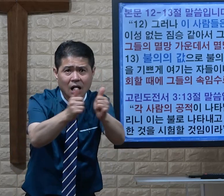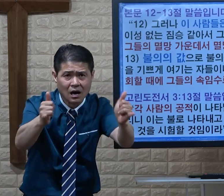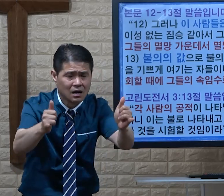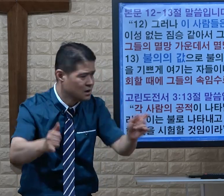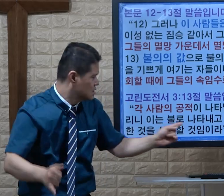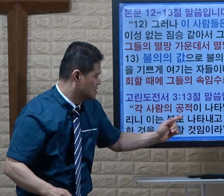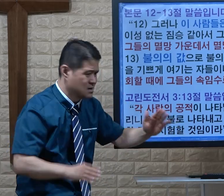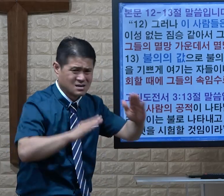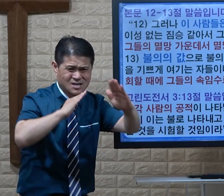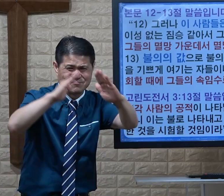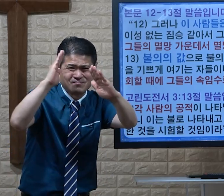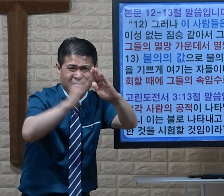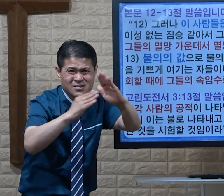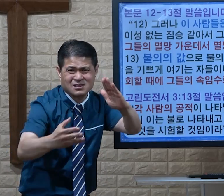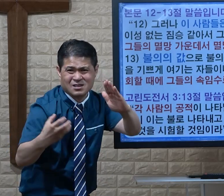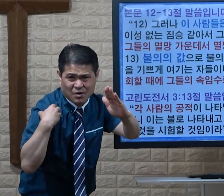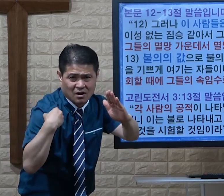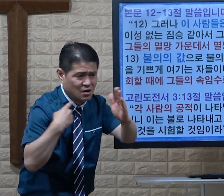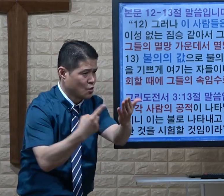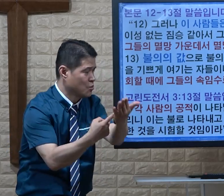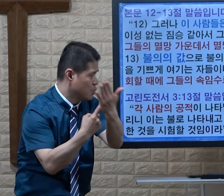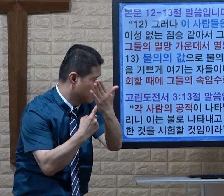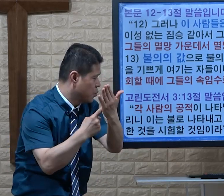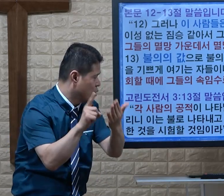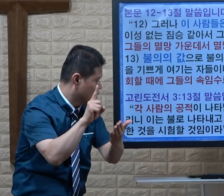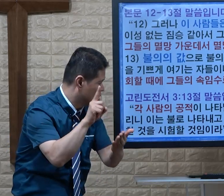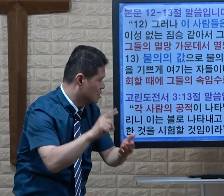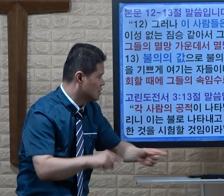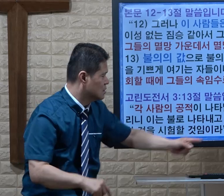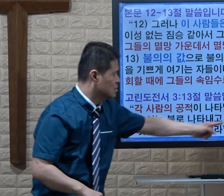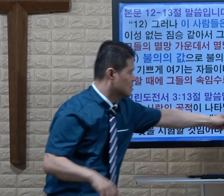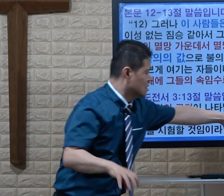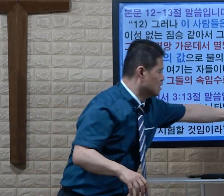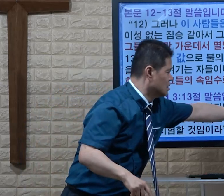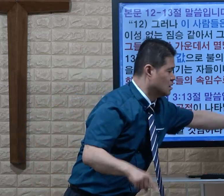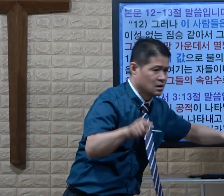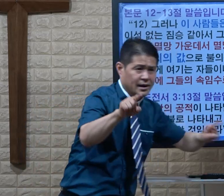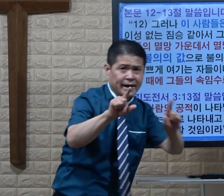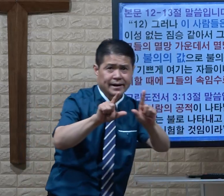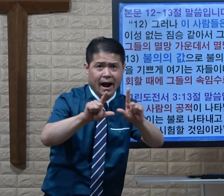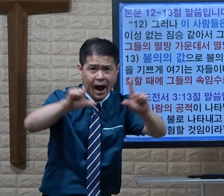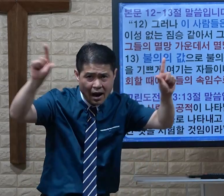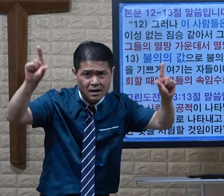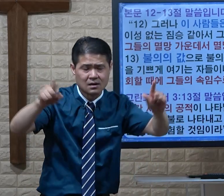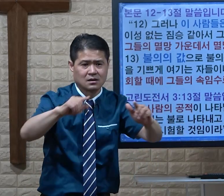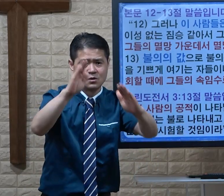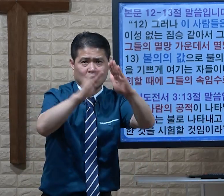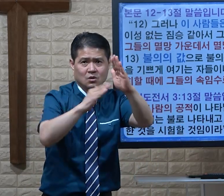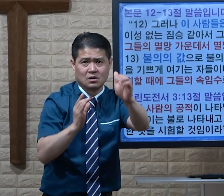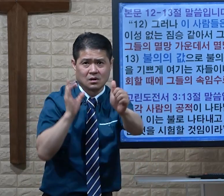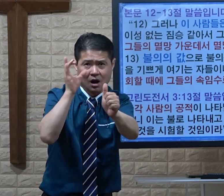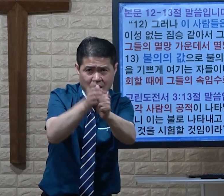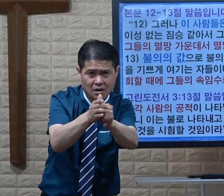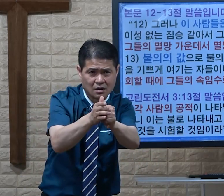보시면 각 사람의 공적이 나타날 터인데 그날이 공적을